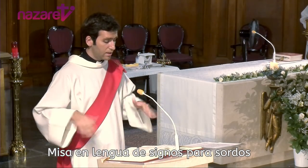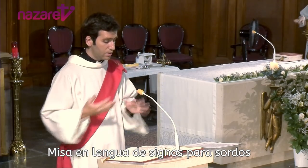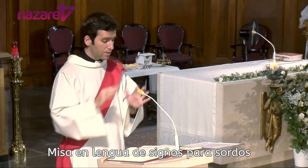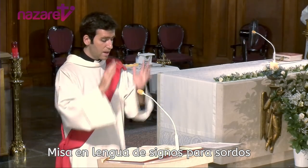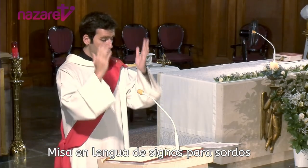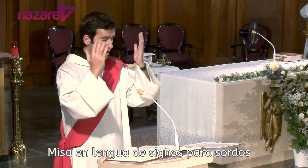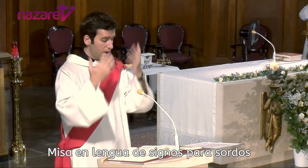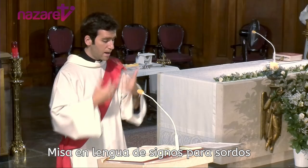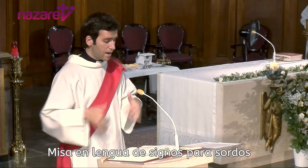aleluya,